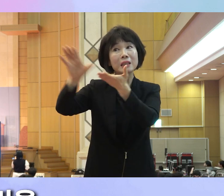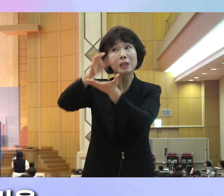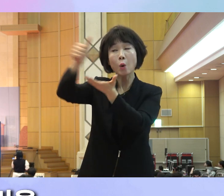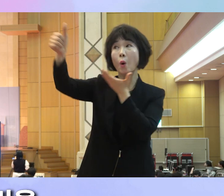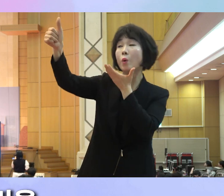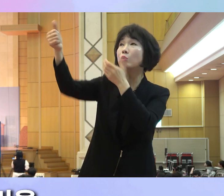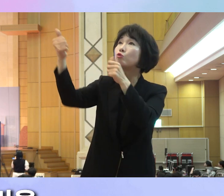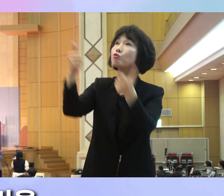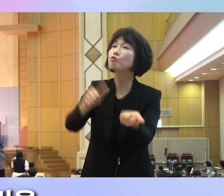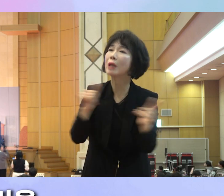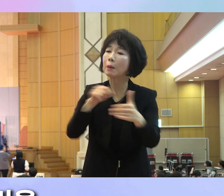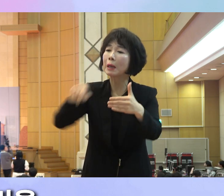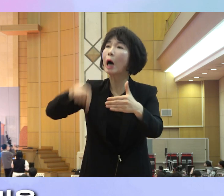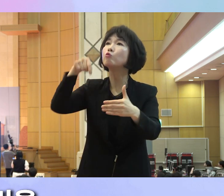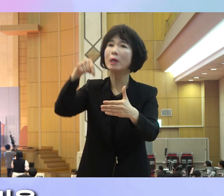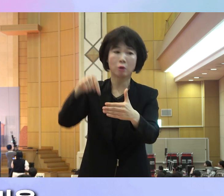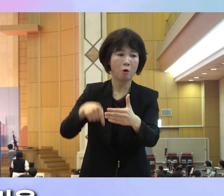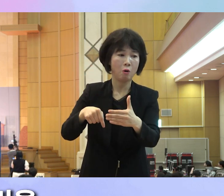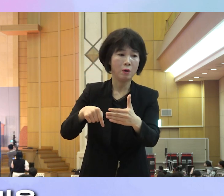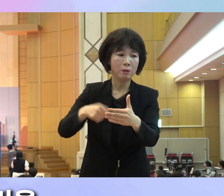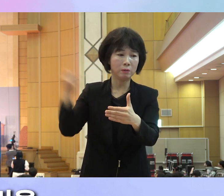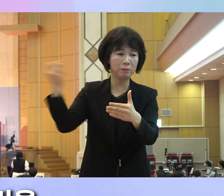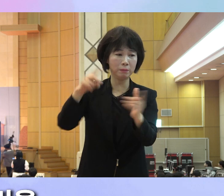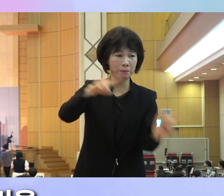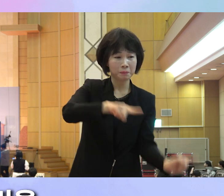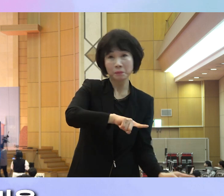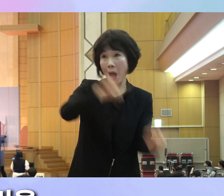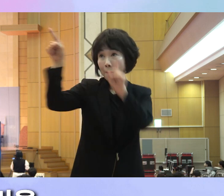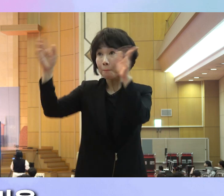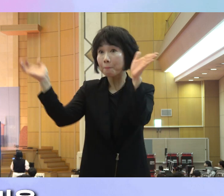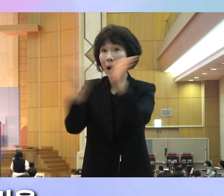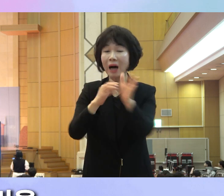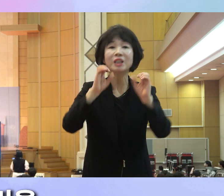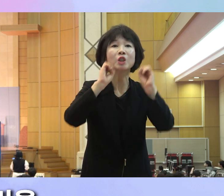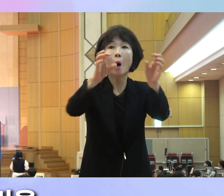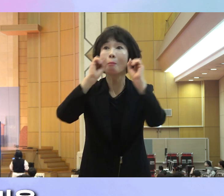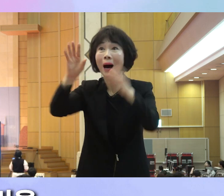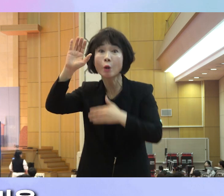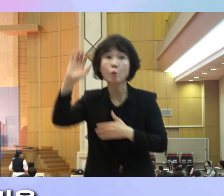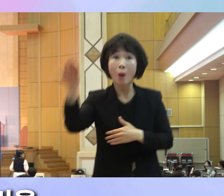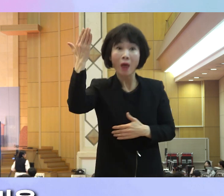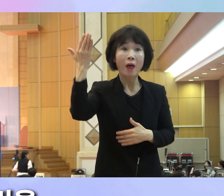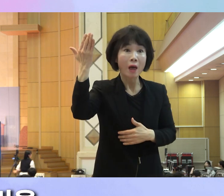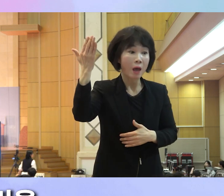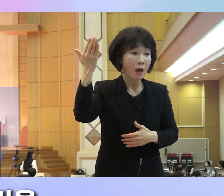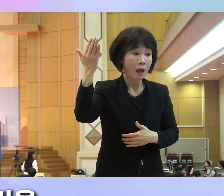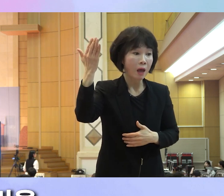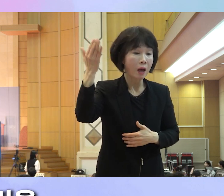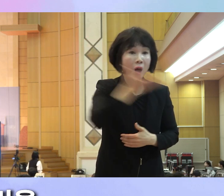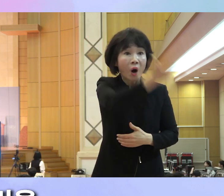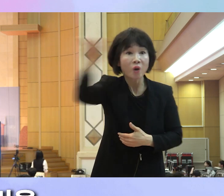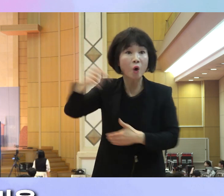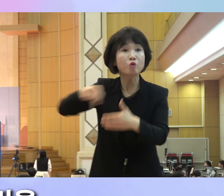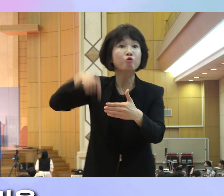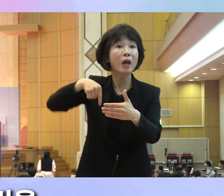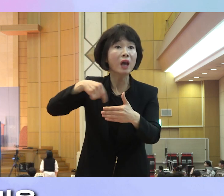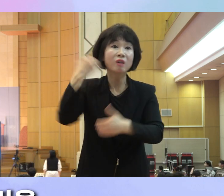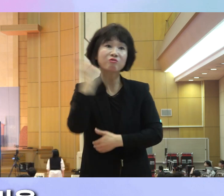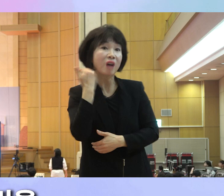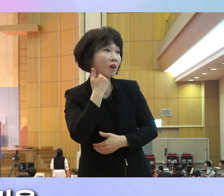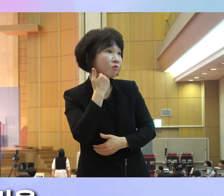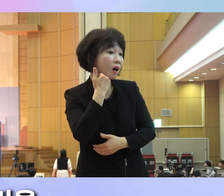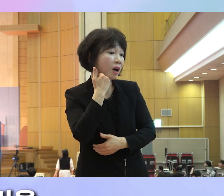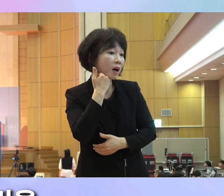그리스도께서 죽은 자 가운데서 다시 살아나셨다 전파되었거늘 너희 중에서 어떤